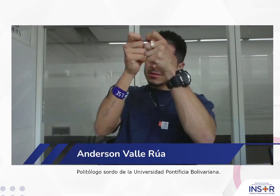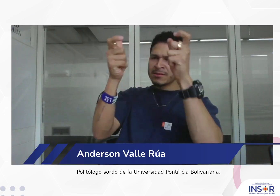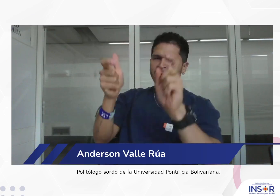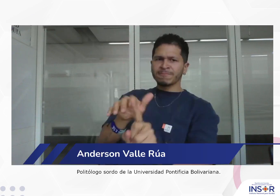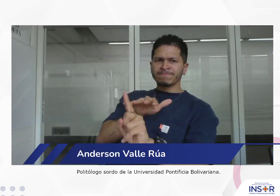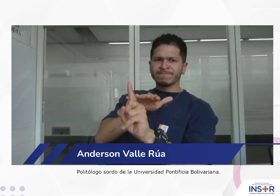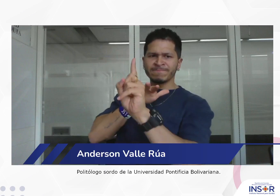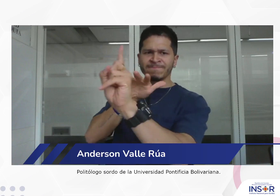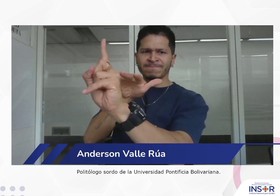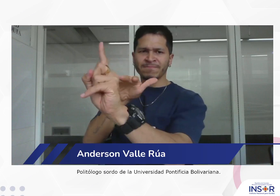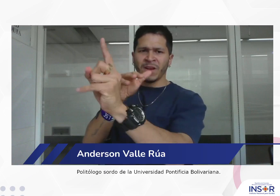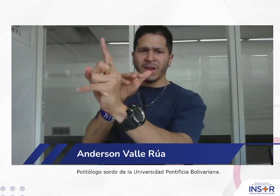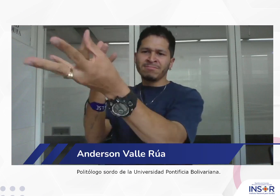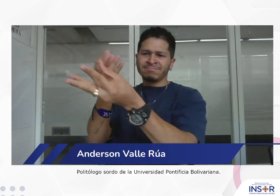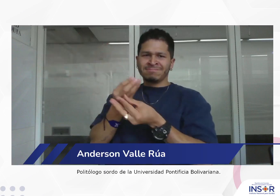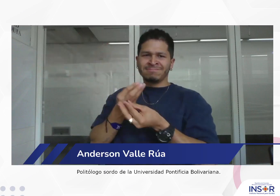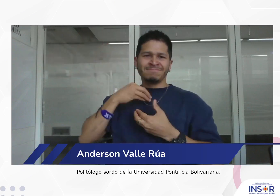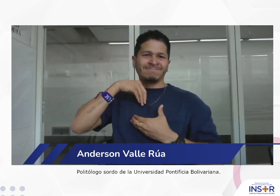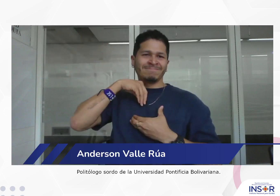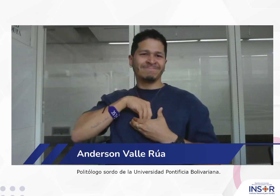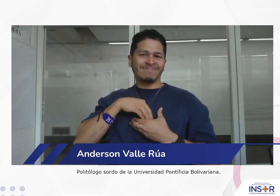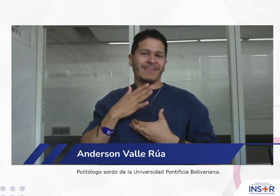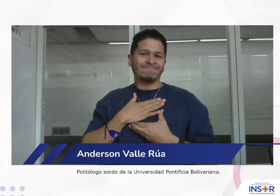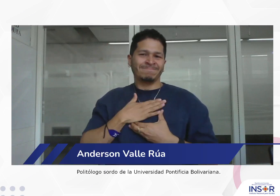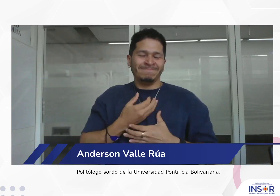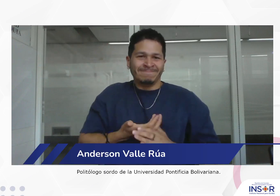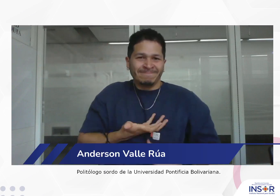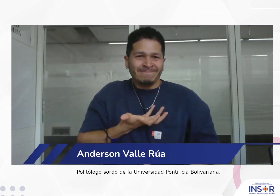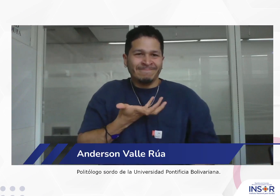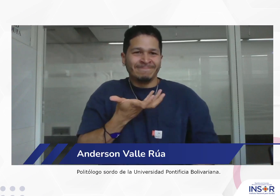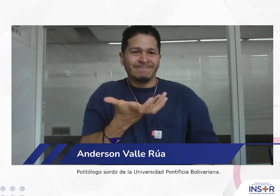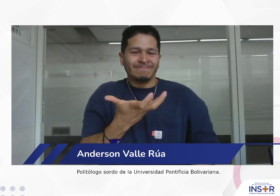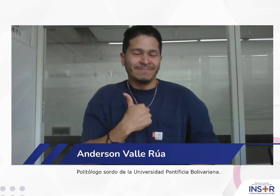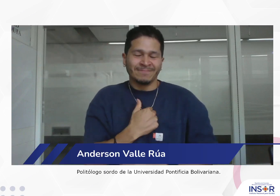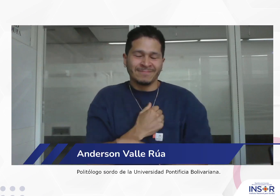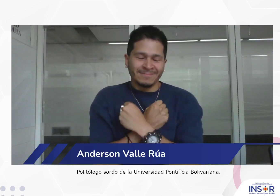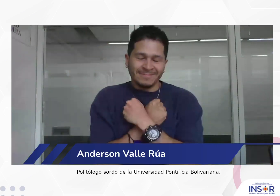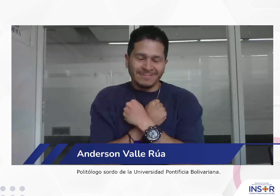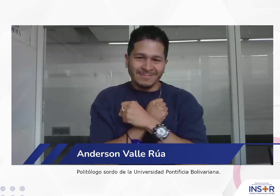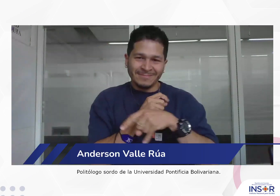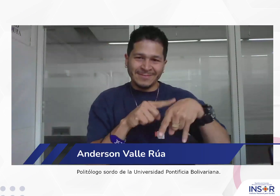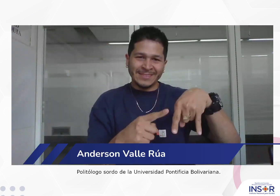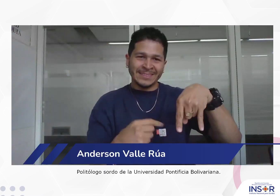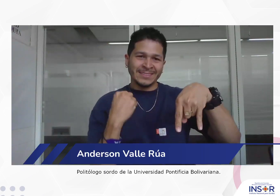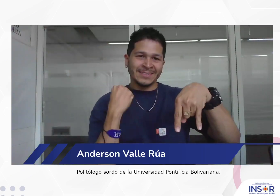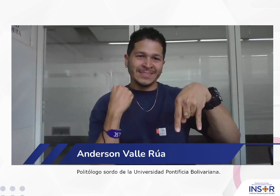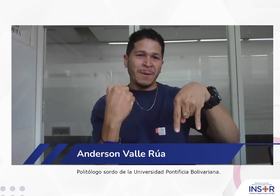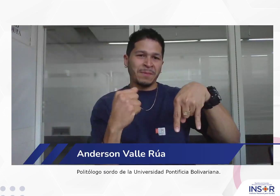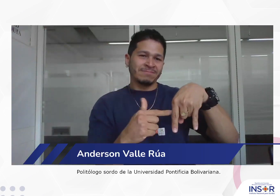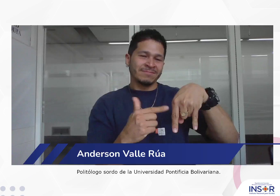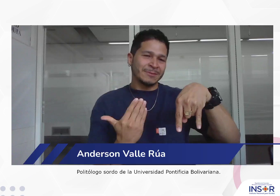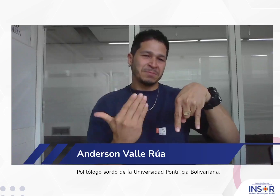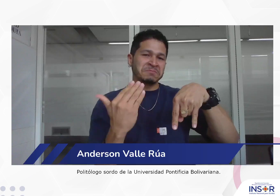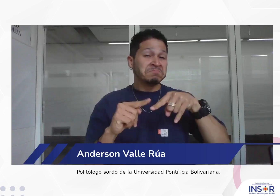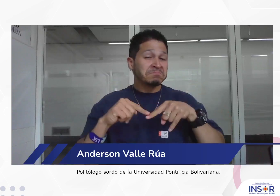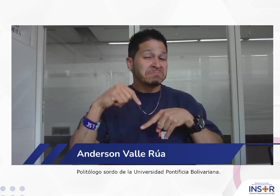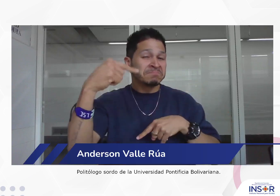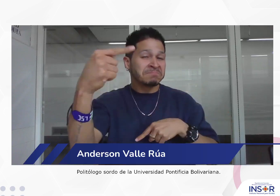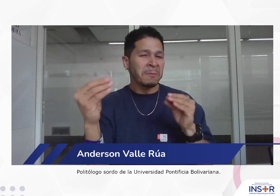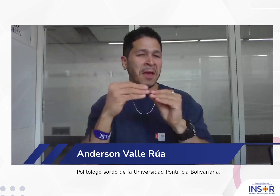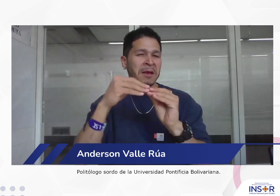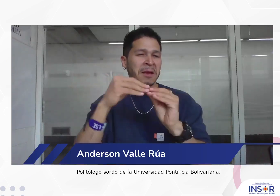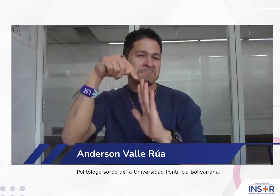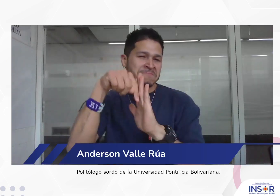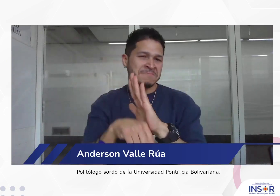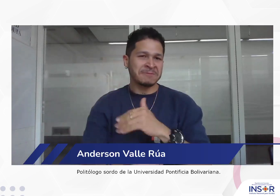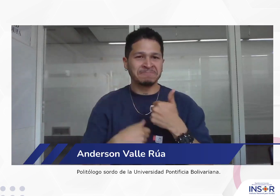esta tesis la denominé ¿de qué manera? El sordismo recolección y análisis sistemático y social de las